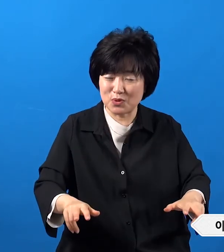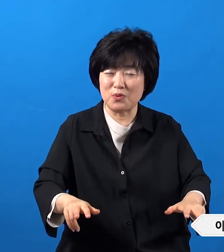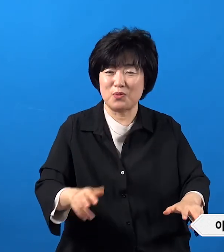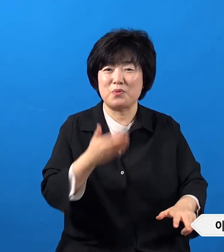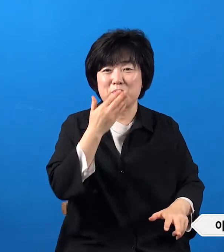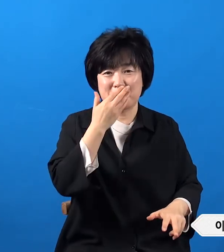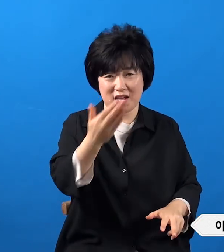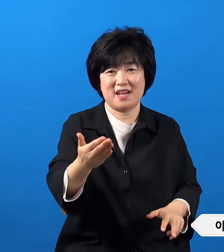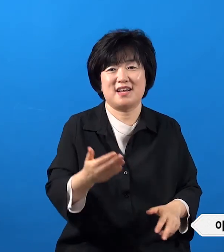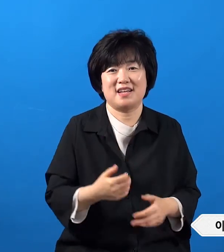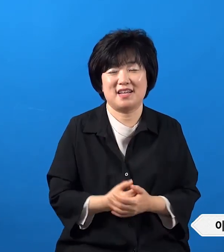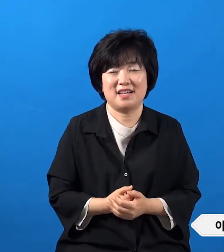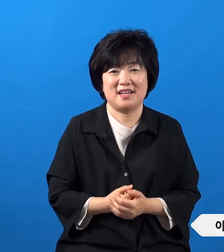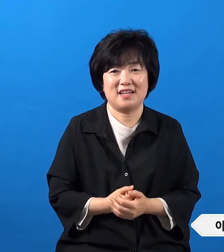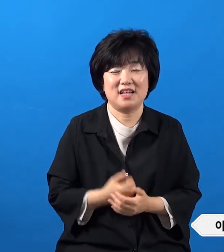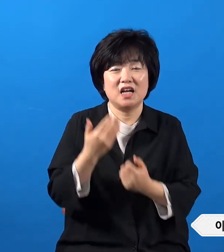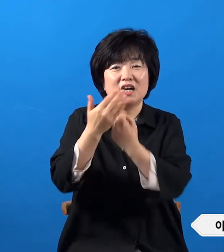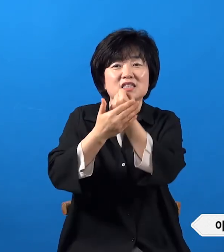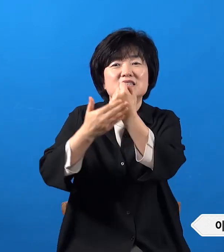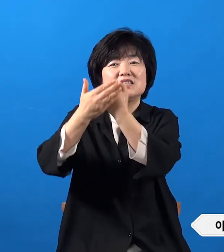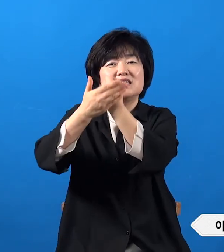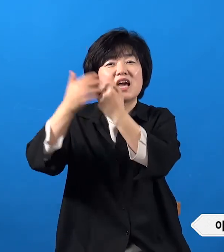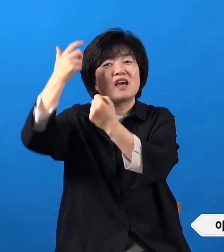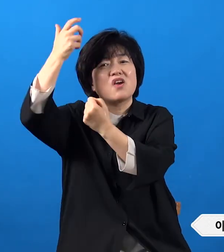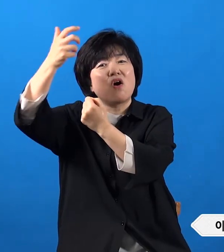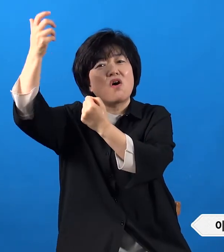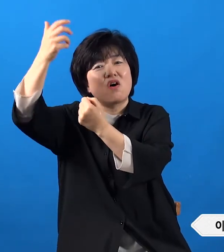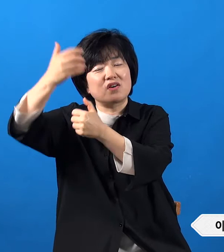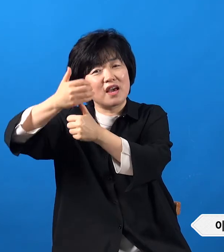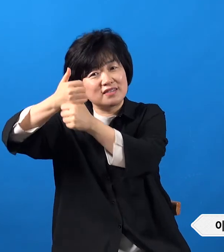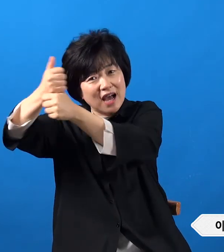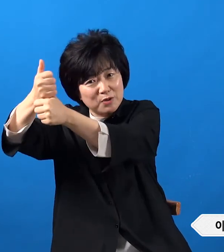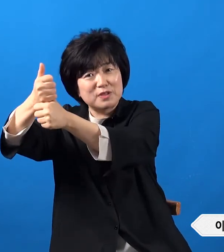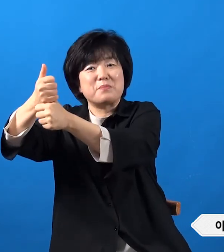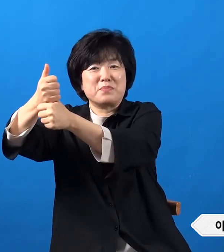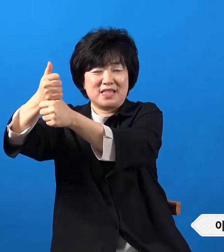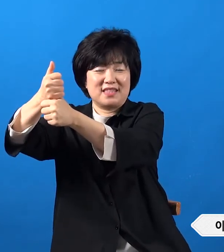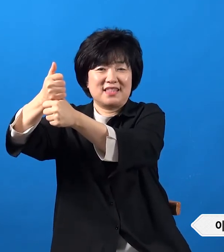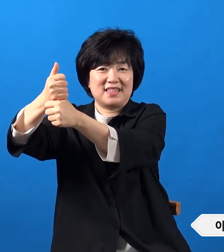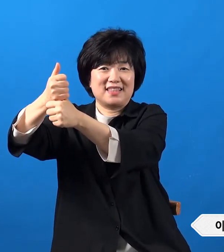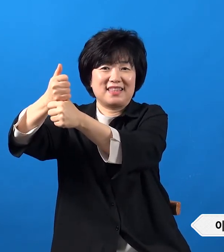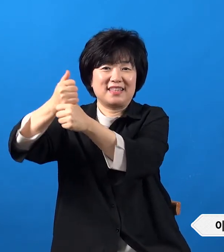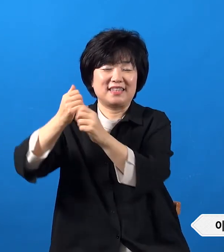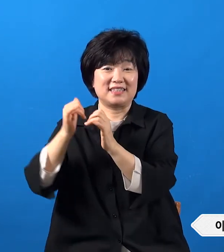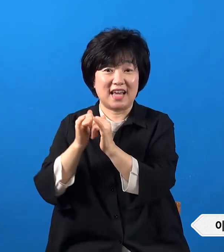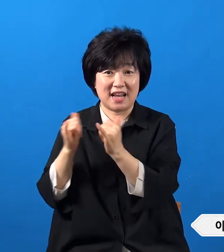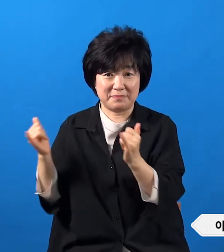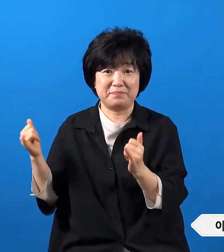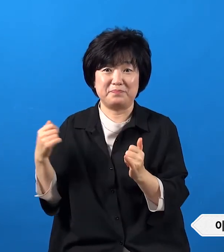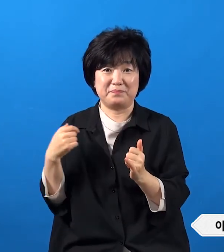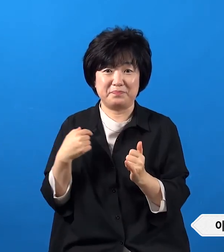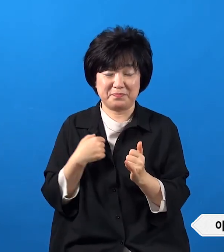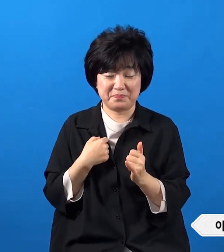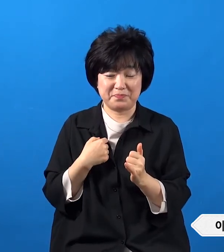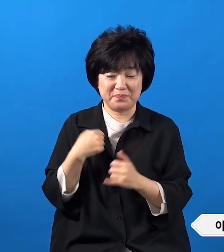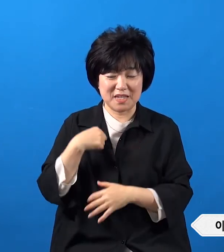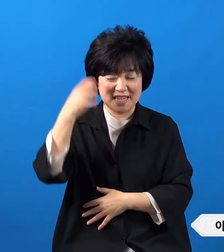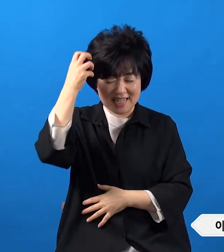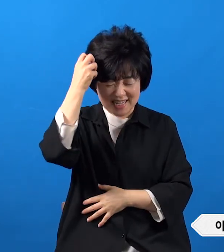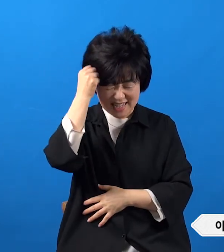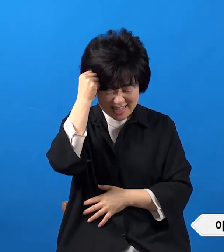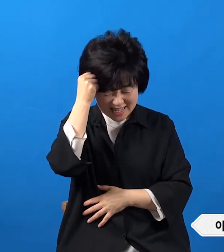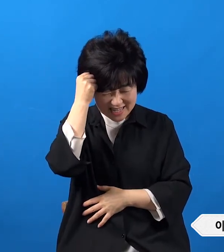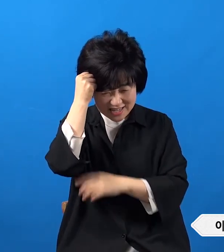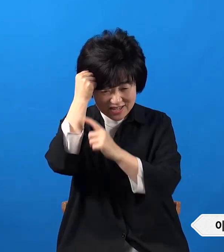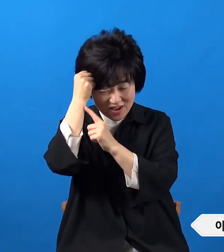기적인 것을 믿으시기 바랍니다. 은혜의 영에 사로잡힌다면, 자, 은혜의 영에 사로잡힌 사람이 기억해야 할